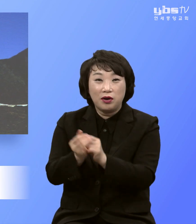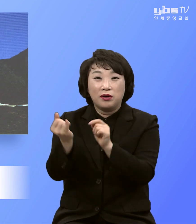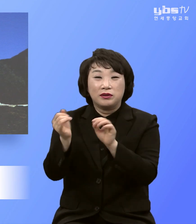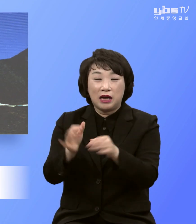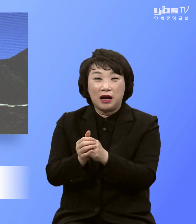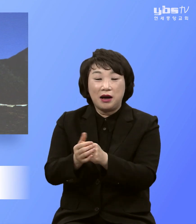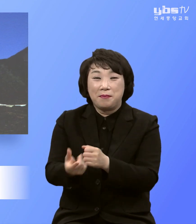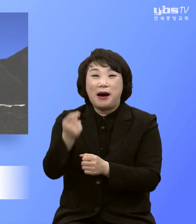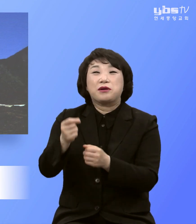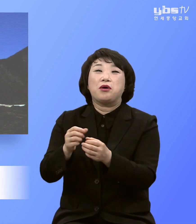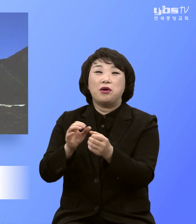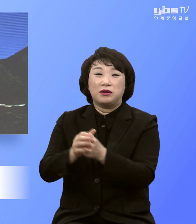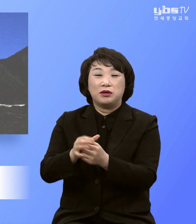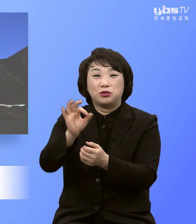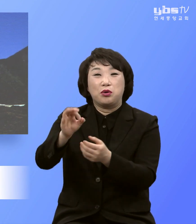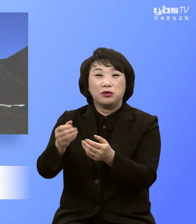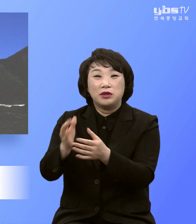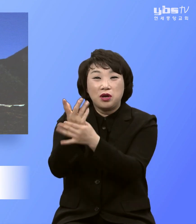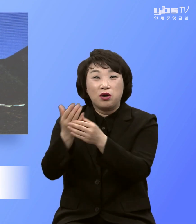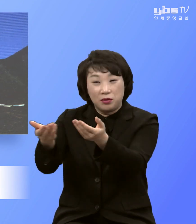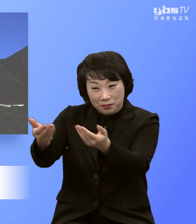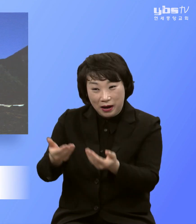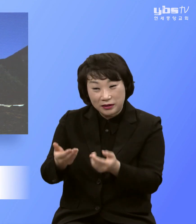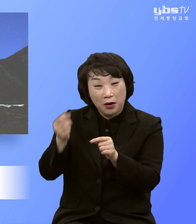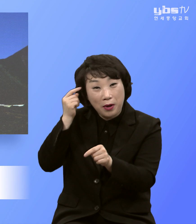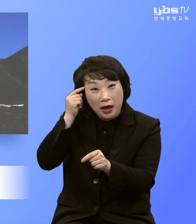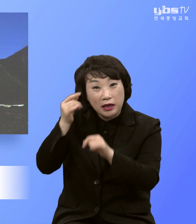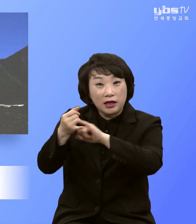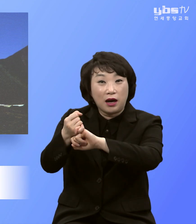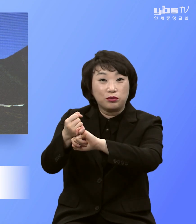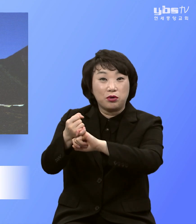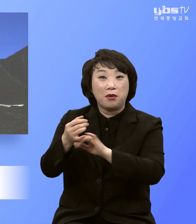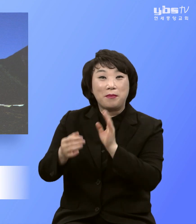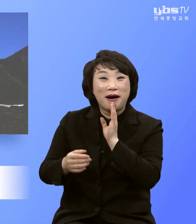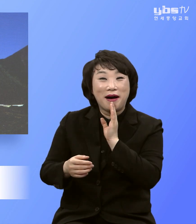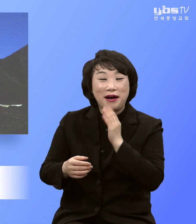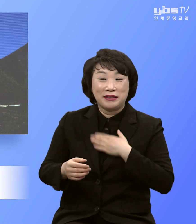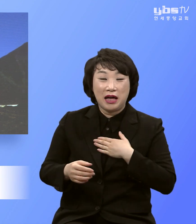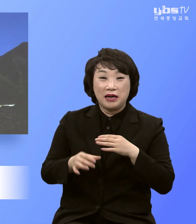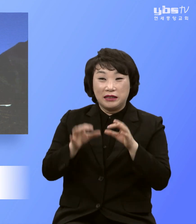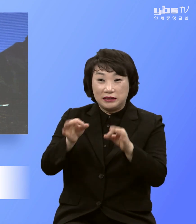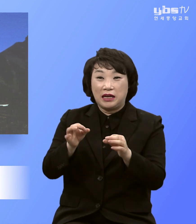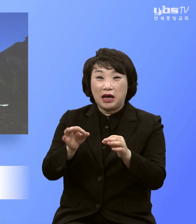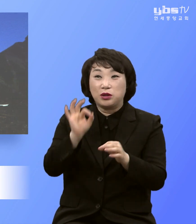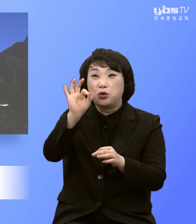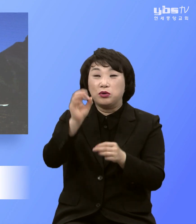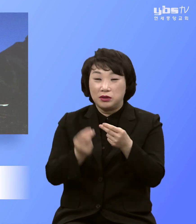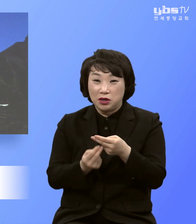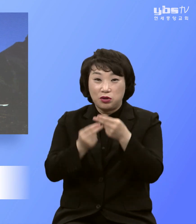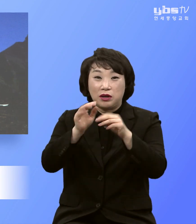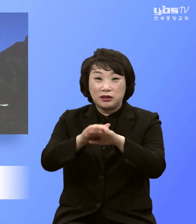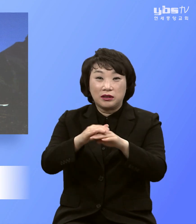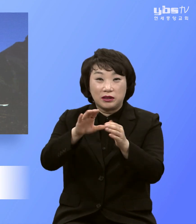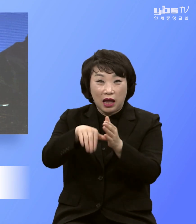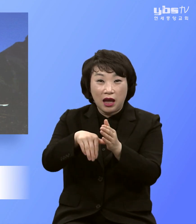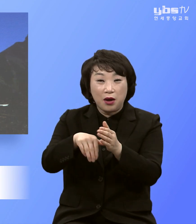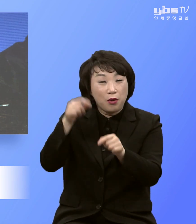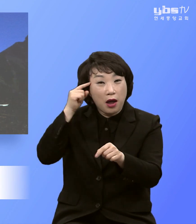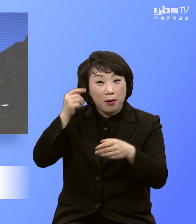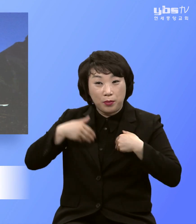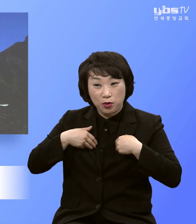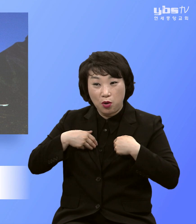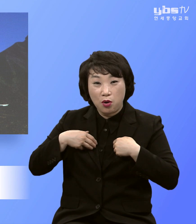처리해 주지 않냐. 왜? 그건 약속이에요, 약속. 내가 은행에 돈을 넣을 때 필요할 때 찾아낸다는 건